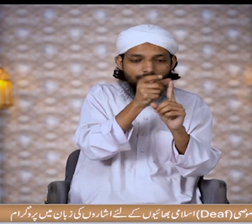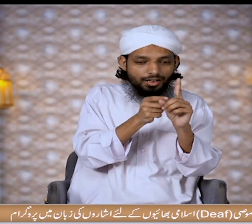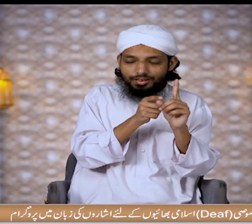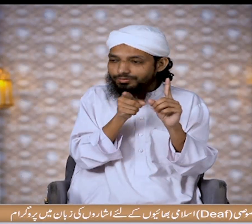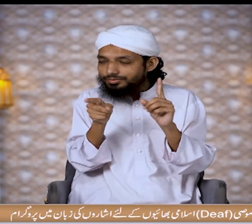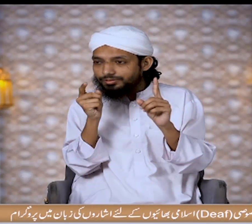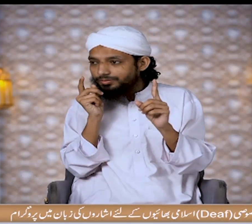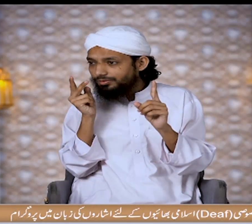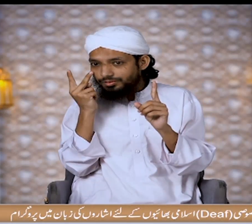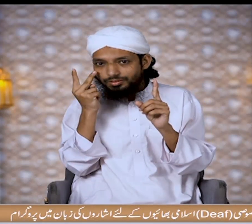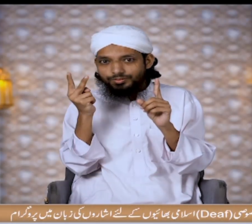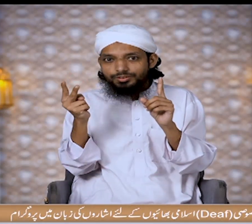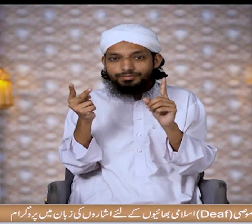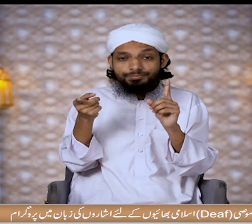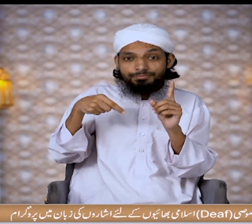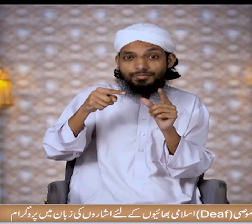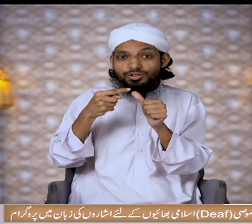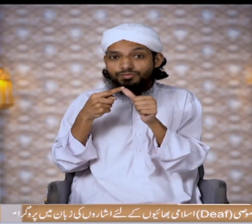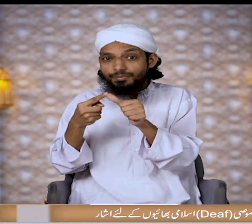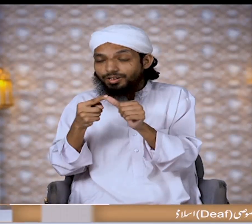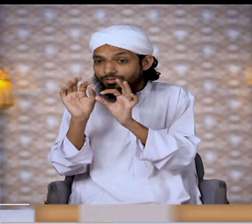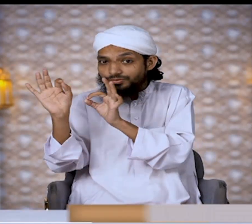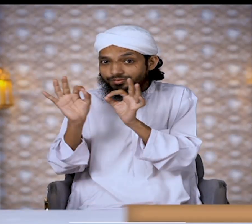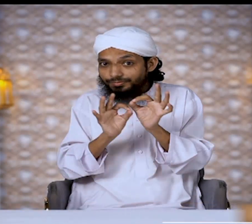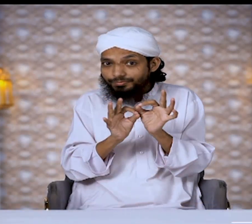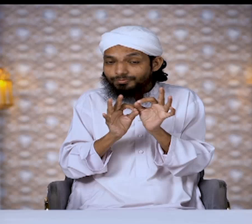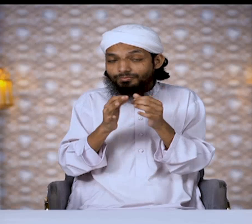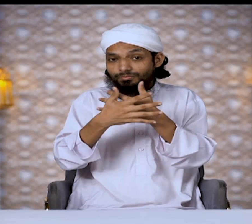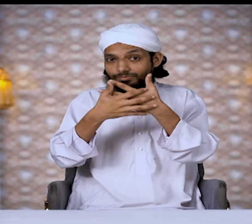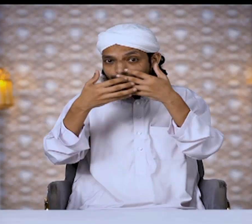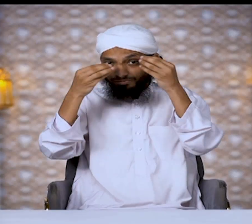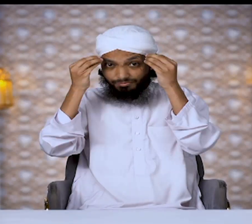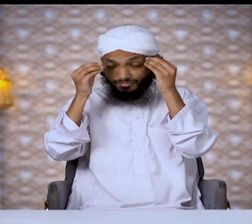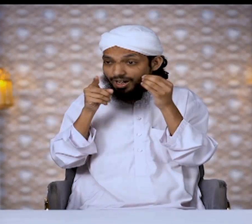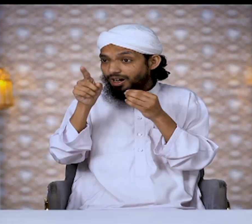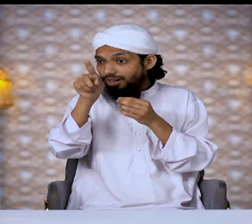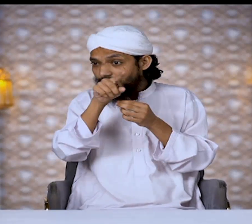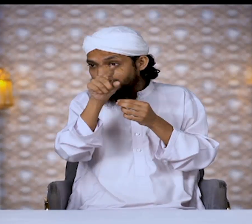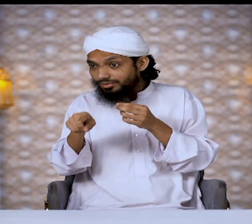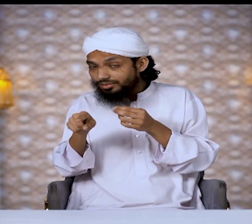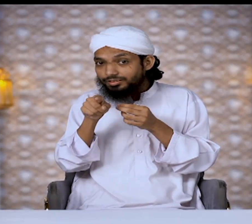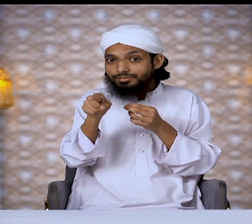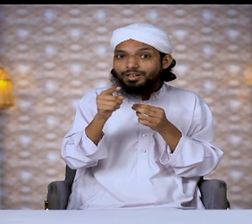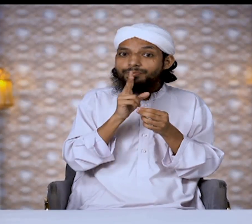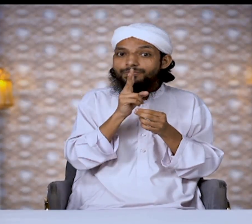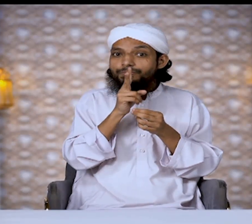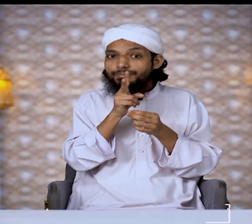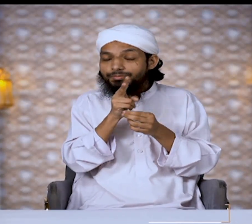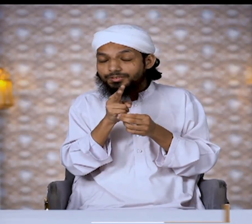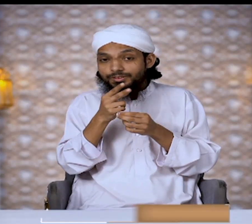کو سب کی طرف توجہ فرمانا، جوابات کی تصدیق اور اصلاح مصنفین کی تائید اور غلطیوں کی درستی، زبانی سوالات